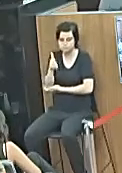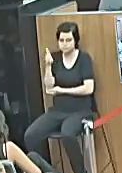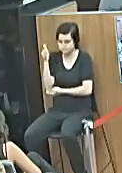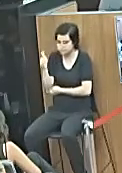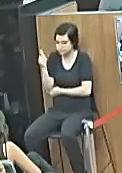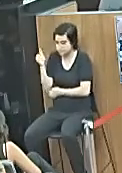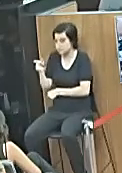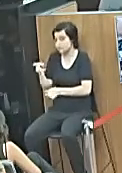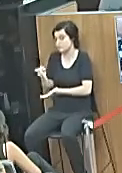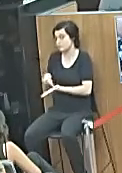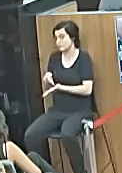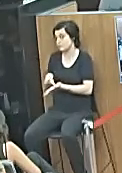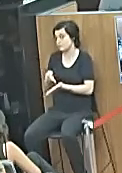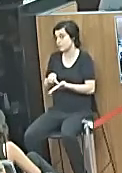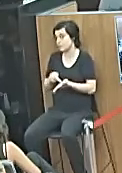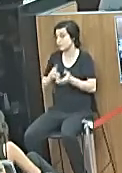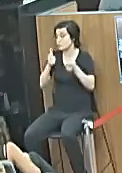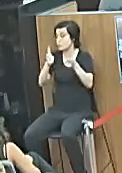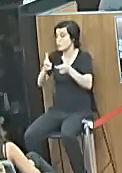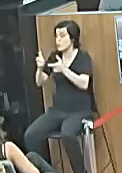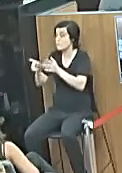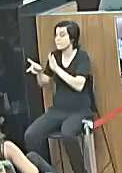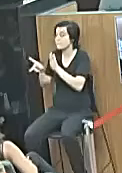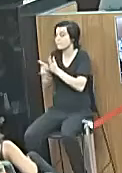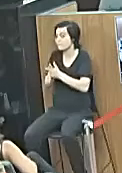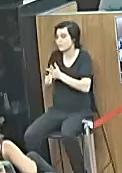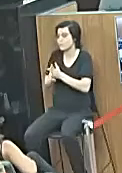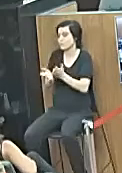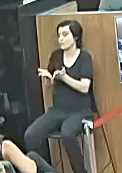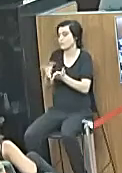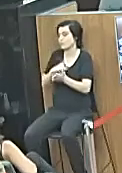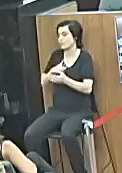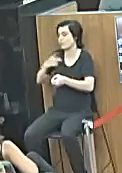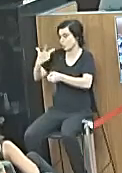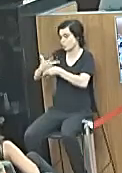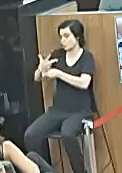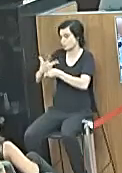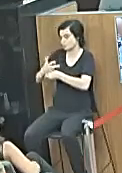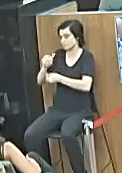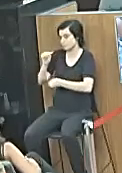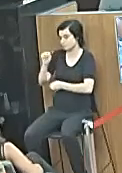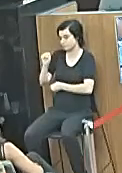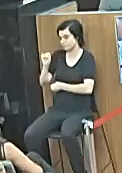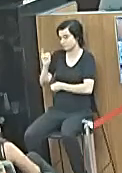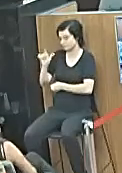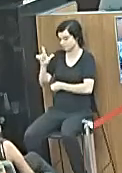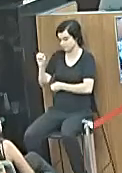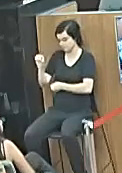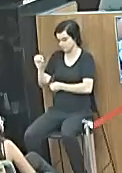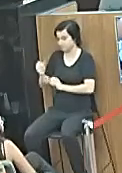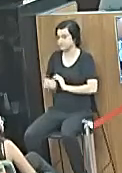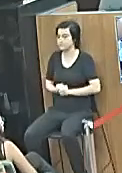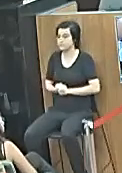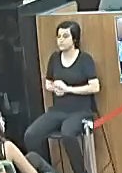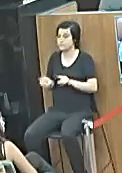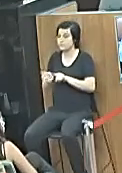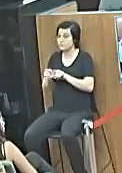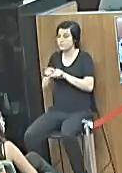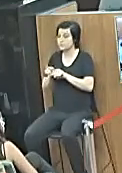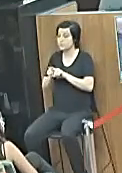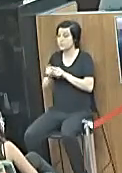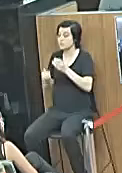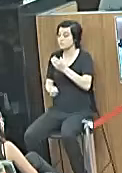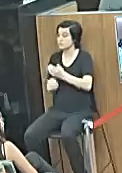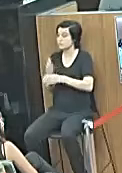sistemáticas em unidades de acolhimento de pessoas idosas realizar o congresso estadual